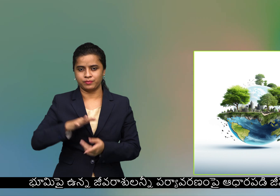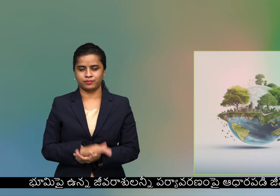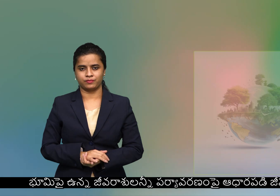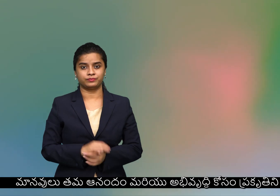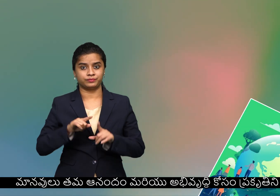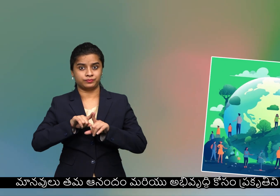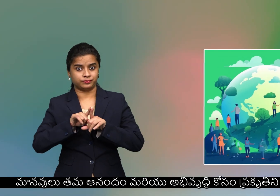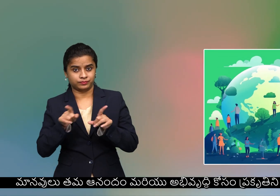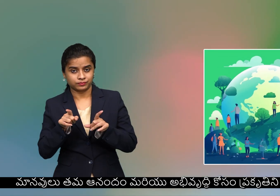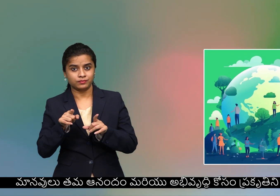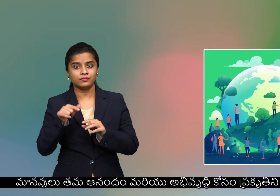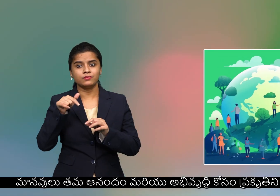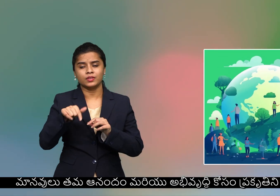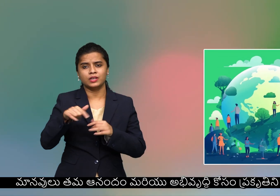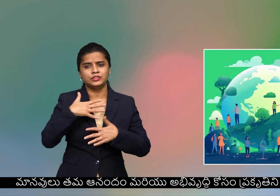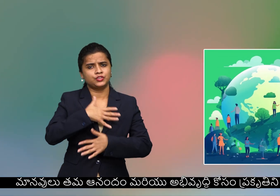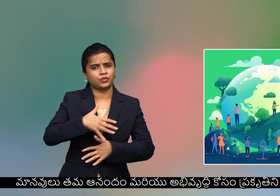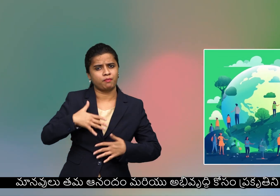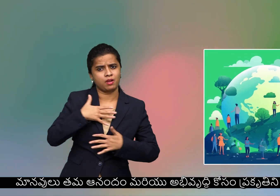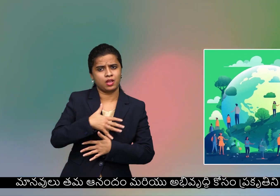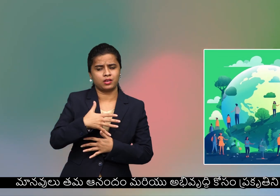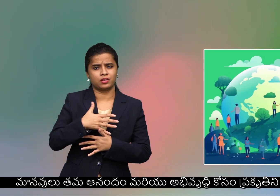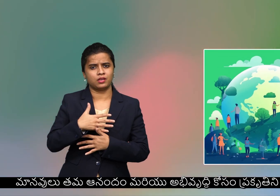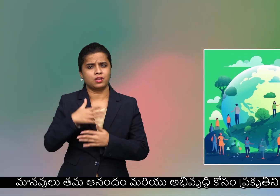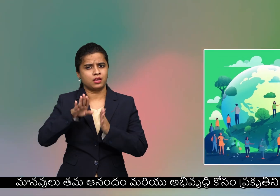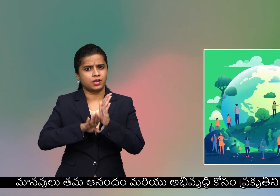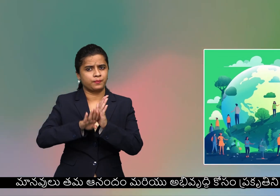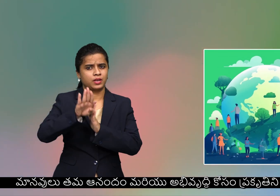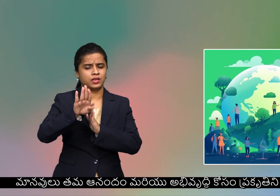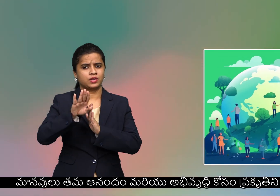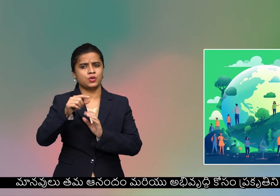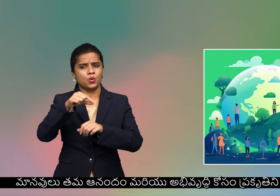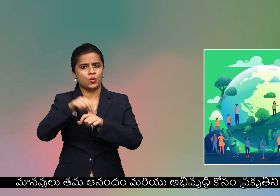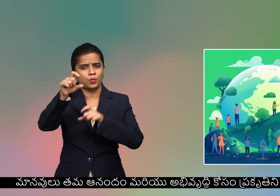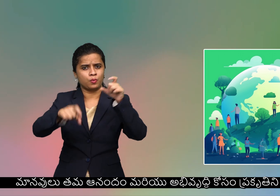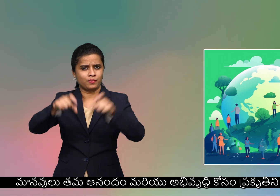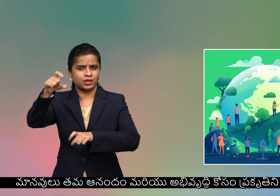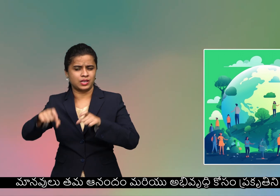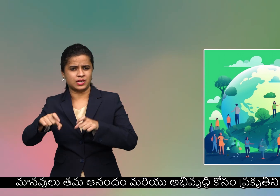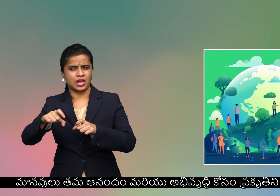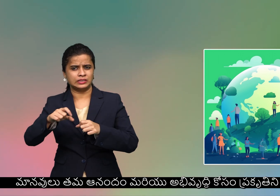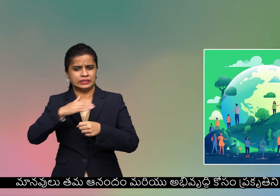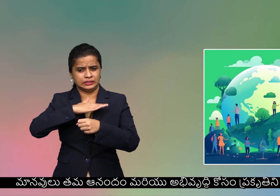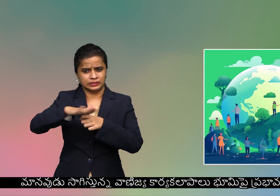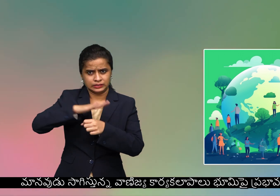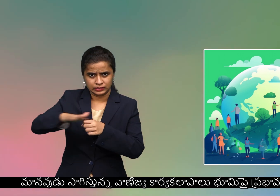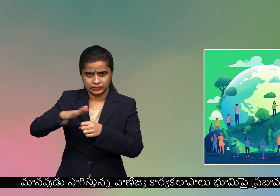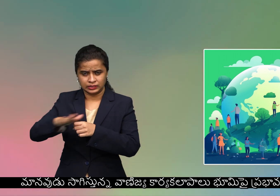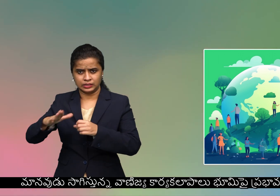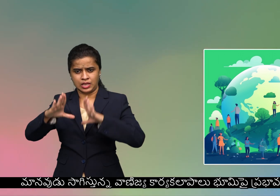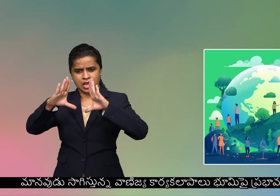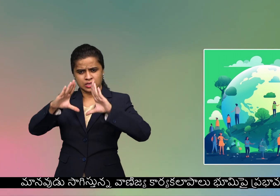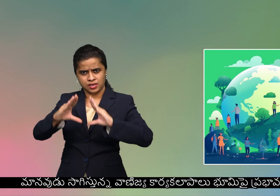కానీ మానవులు తమ ఆనందం మరియు అభివృద్ధి కోసం ప్రకృతిని నాశనం చేస్తున్నారు.